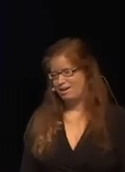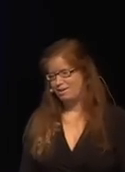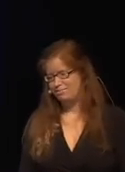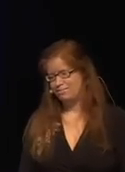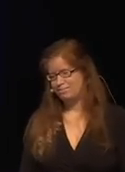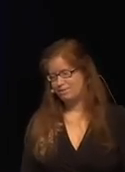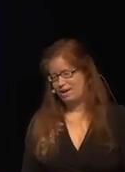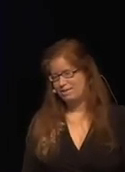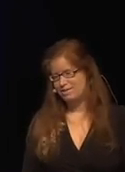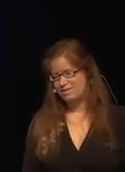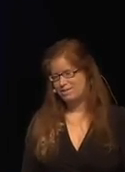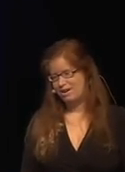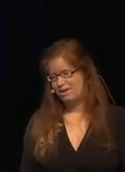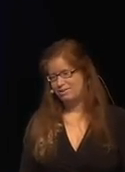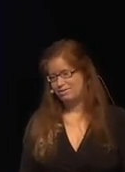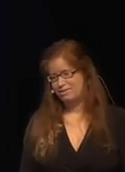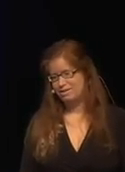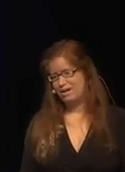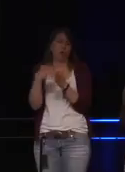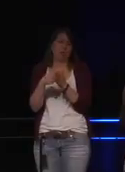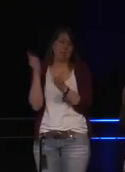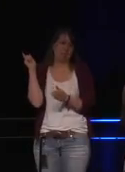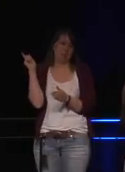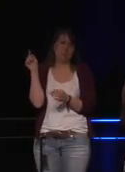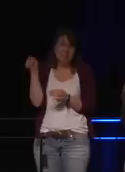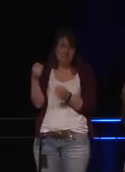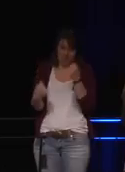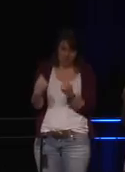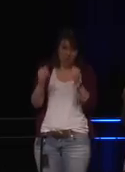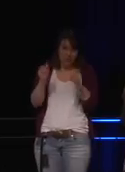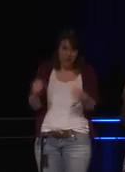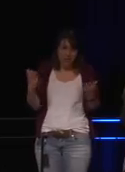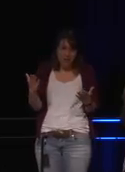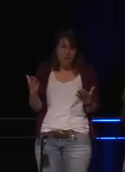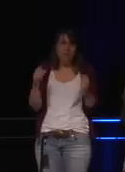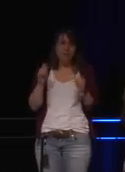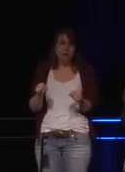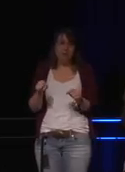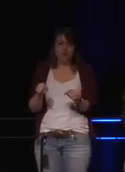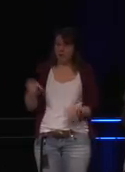350 euros. Y este coche es capaz de